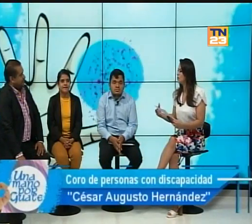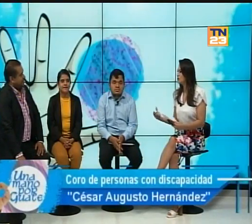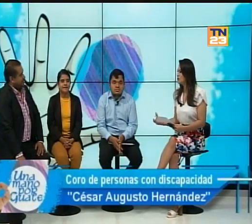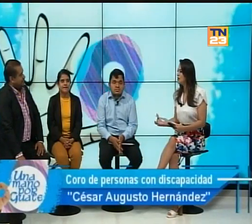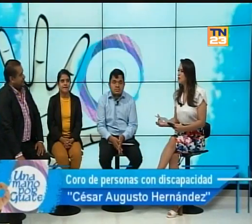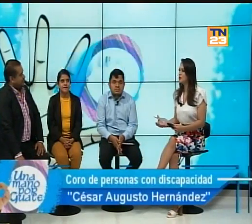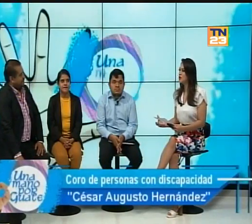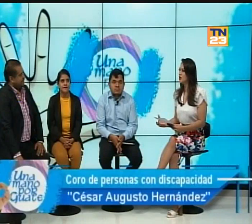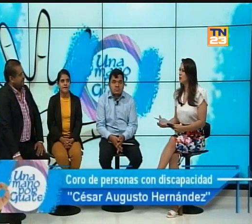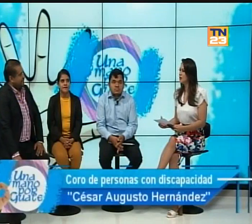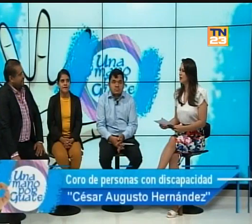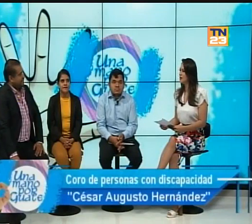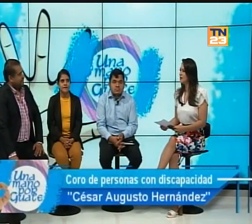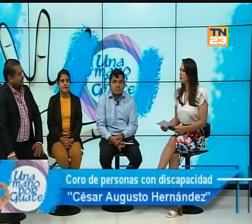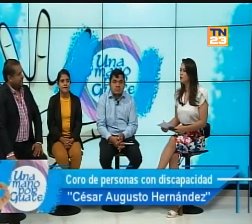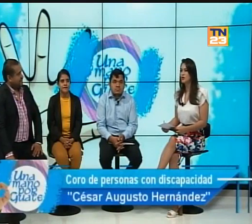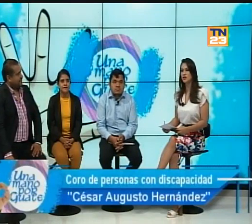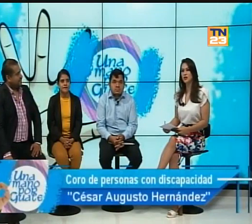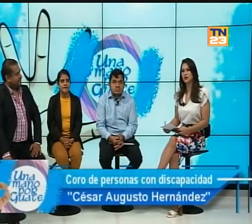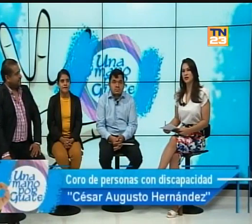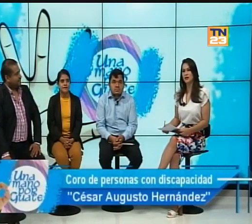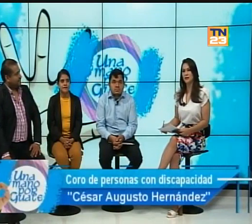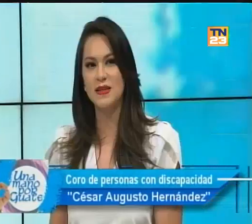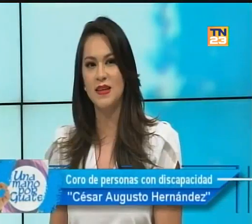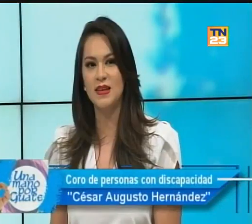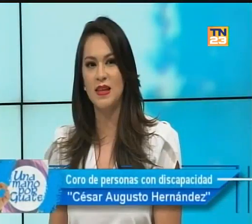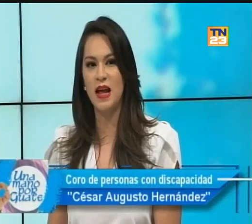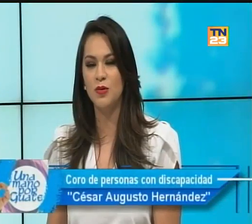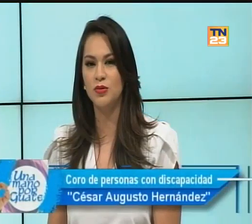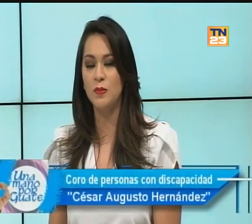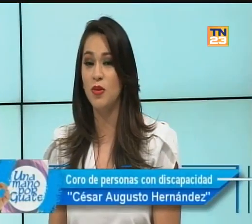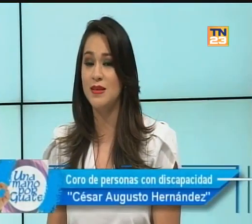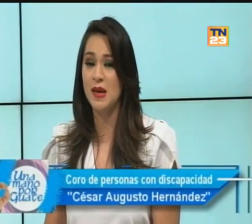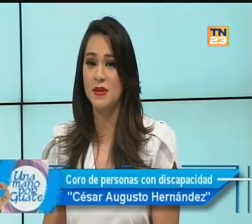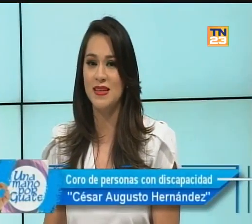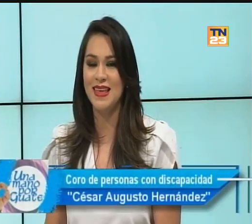la promoción y la proyección que podrían tener muchos niños que tal vez tienen